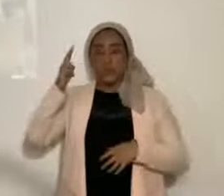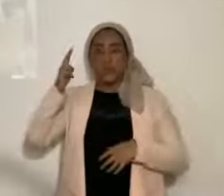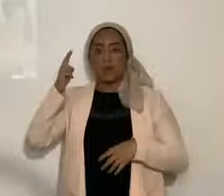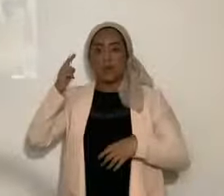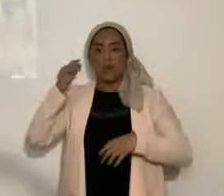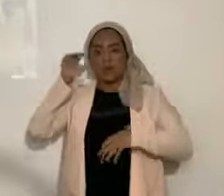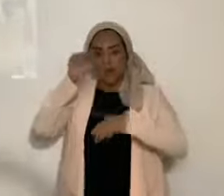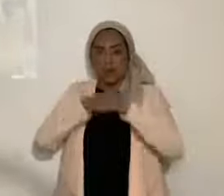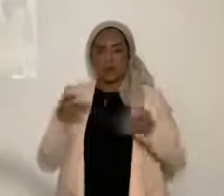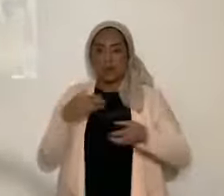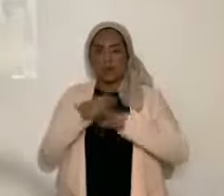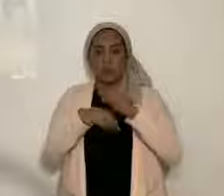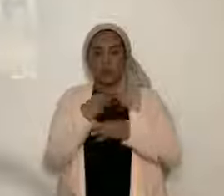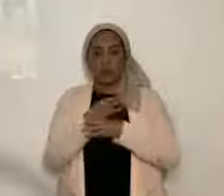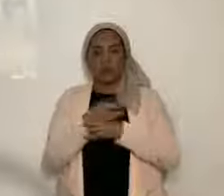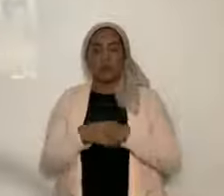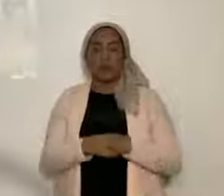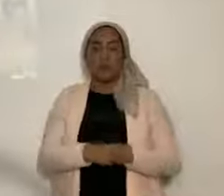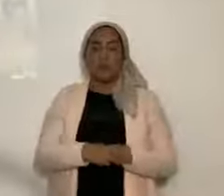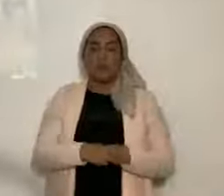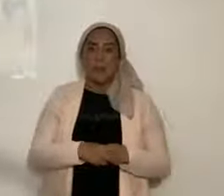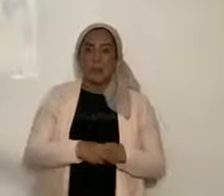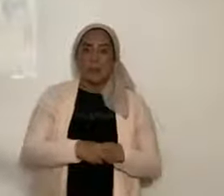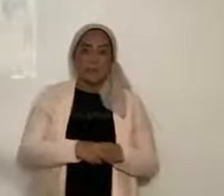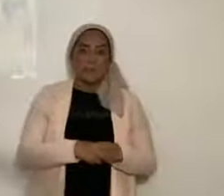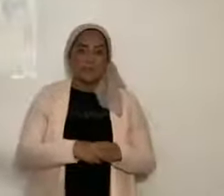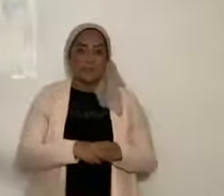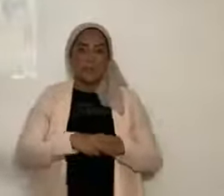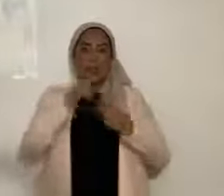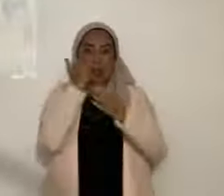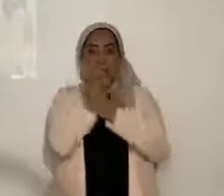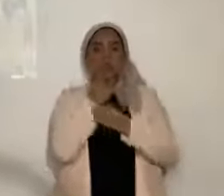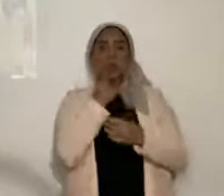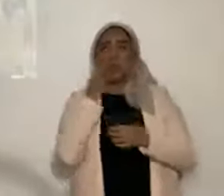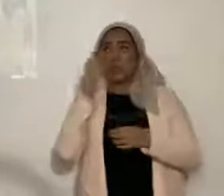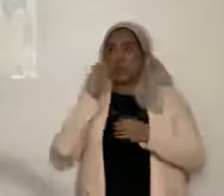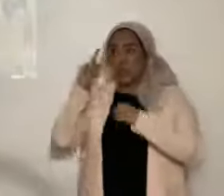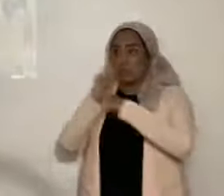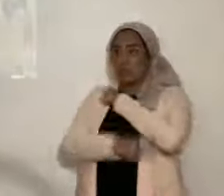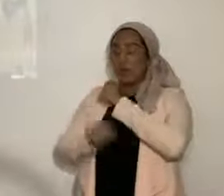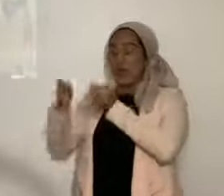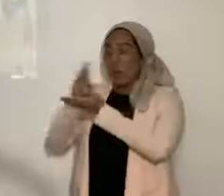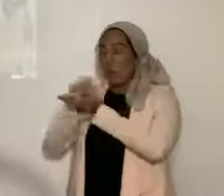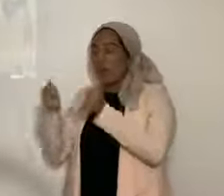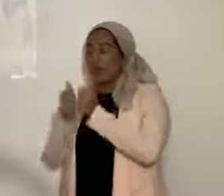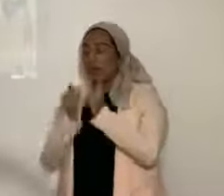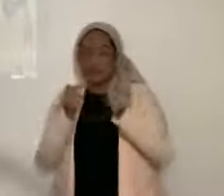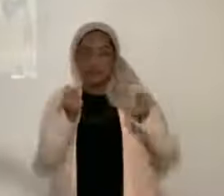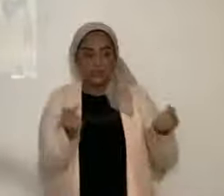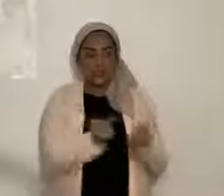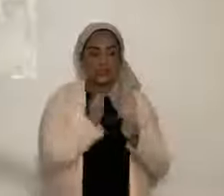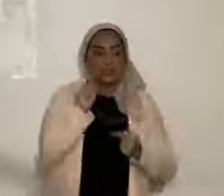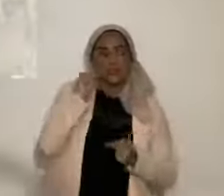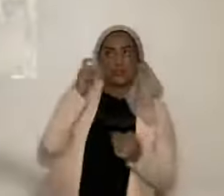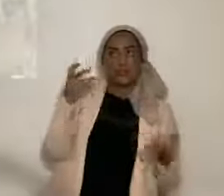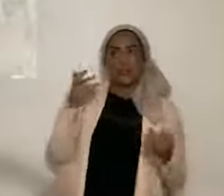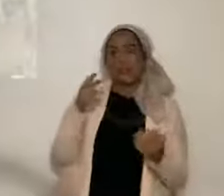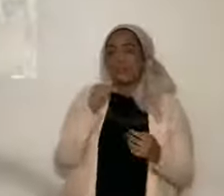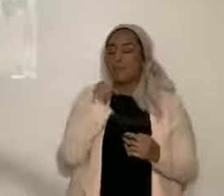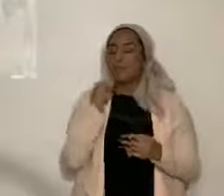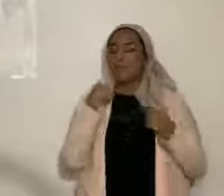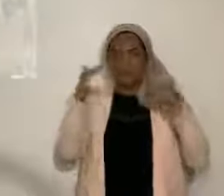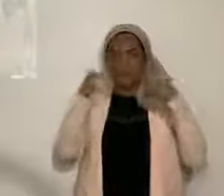sobre esta tierra. ¿Cómo se va a derramar sobre los hijos? Abraham dijo, ¿castigarás al justo con el impío? Bueno,